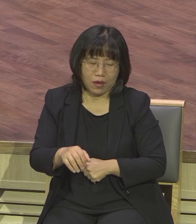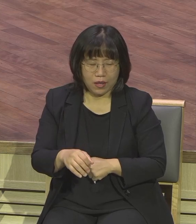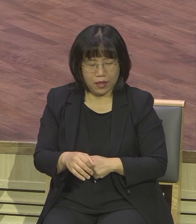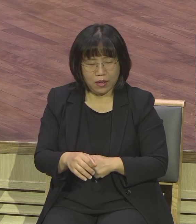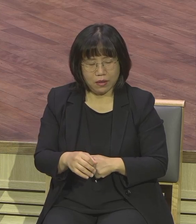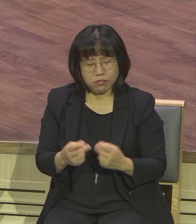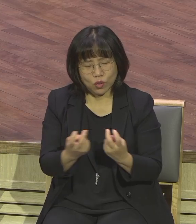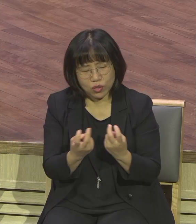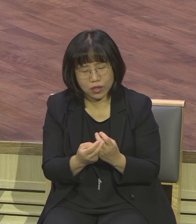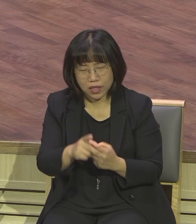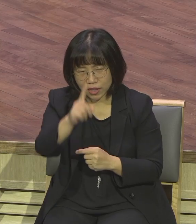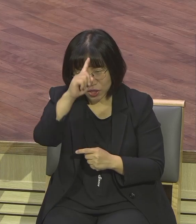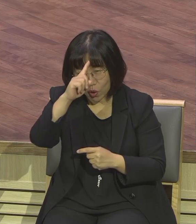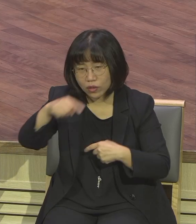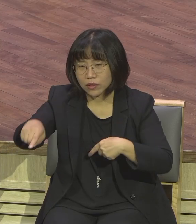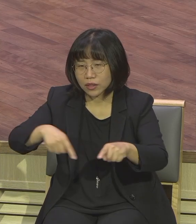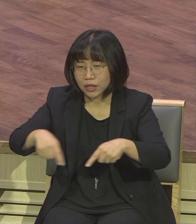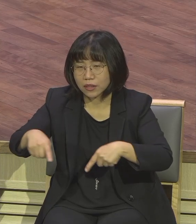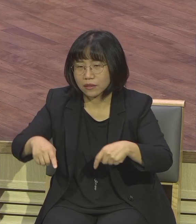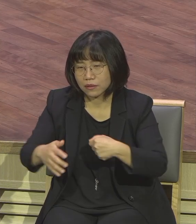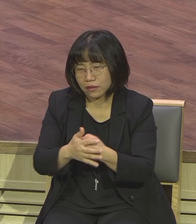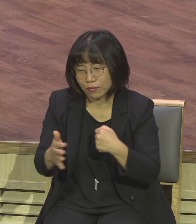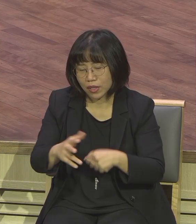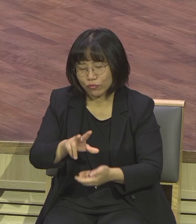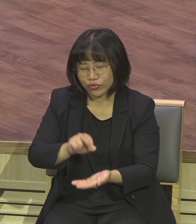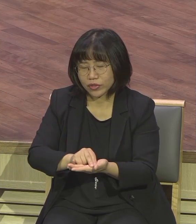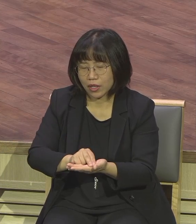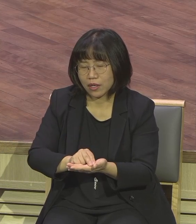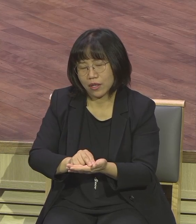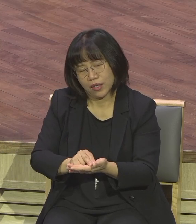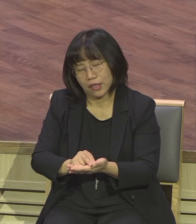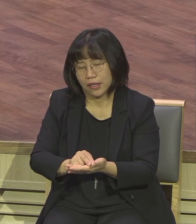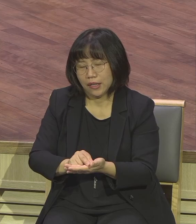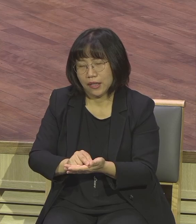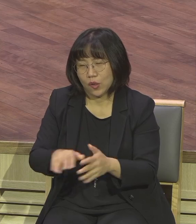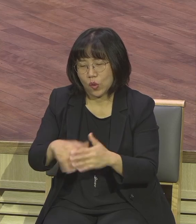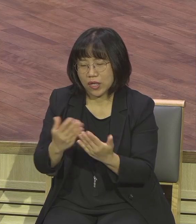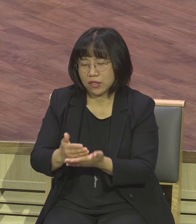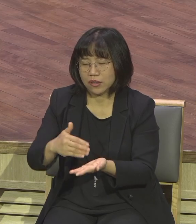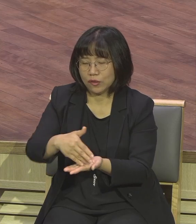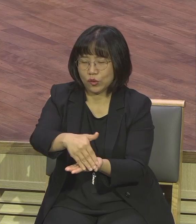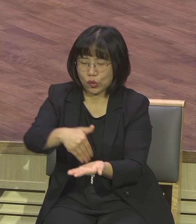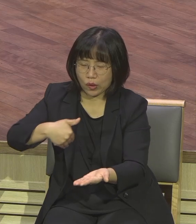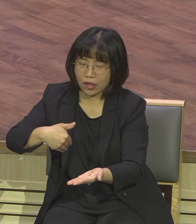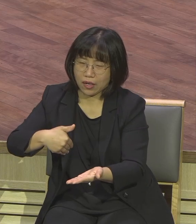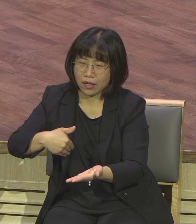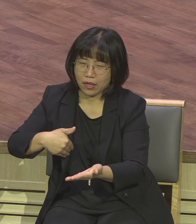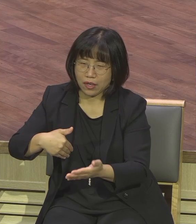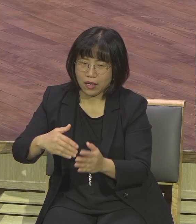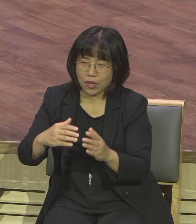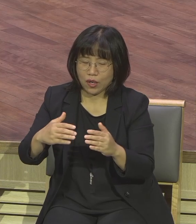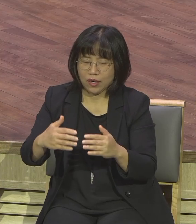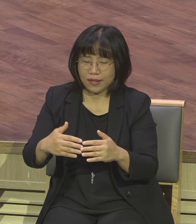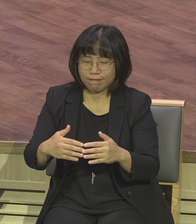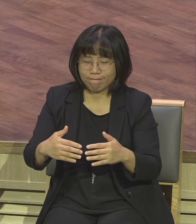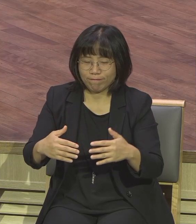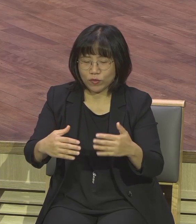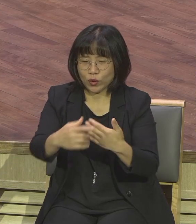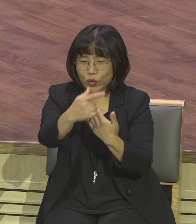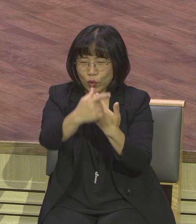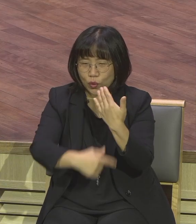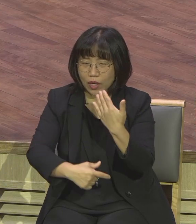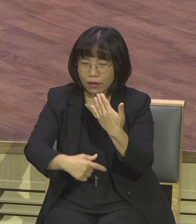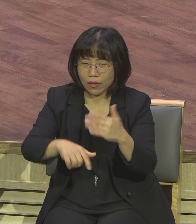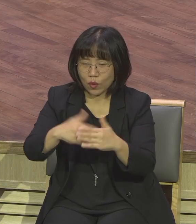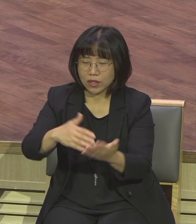이래 정치 저쪽에 정치해가지고 완전히요 지금 저 그 완전히 그 쫓겨났어요 교단에서. 그리고 우리가 지금 딴 데로